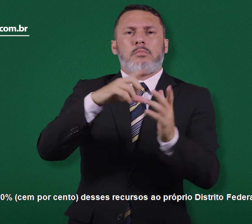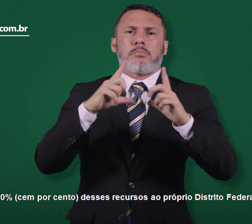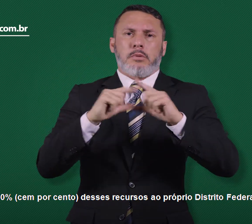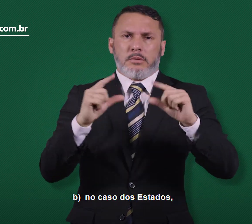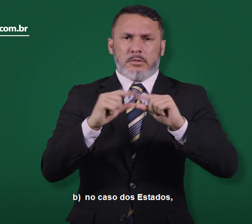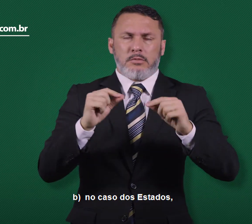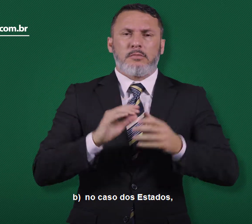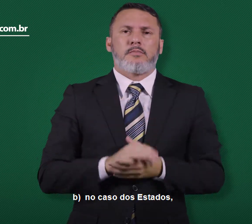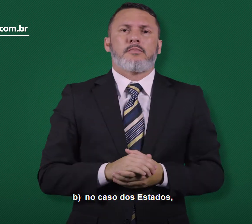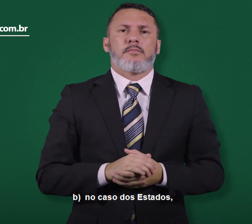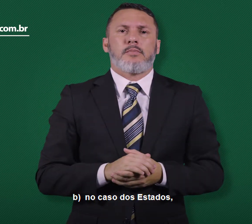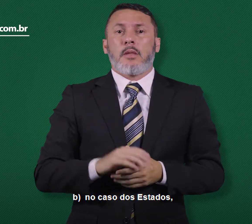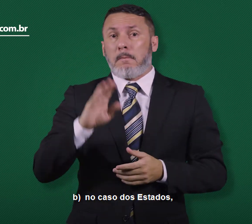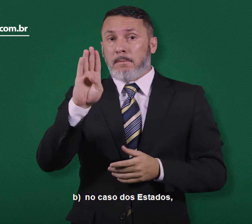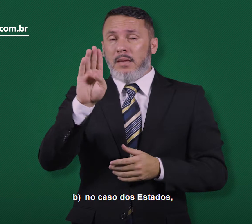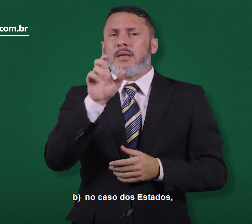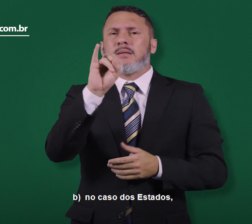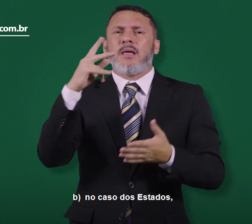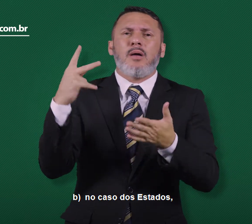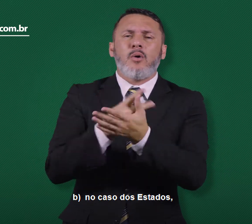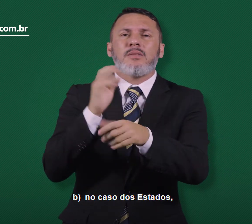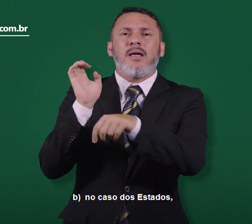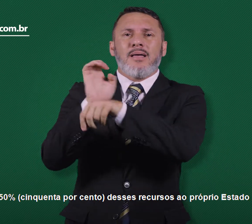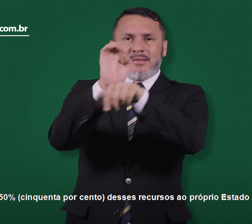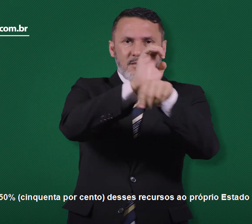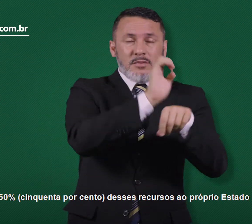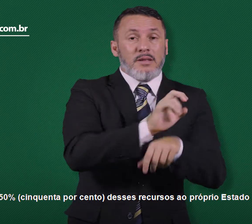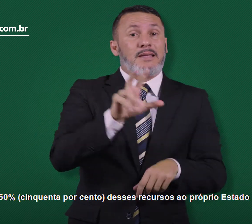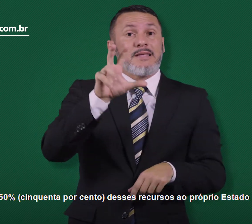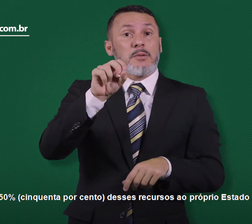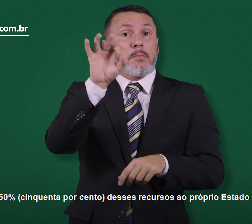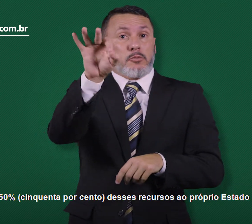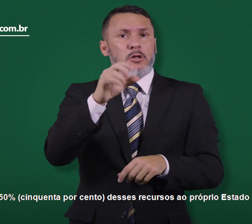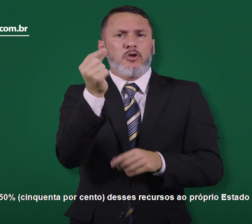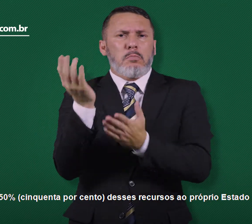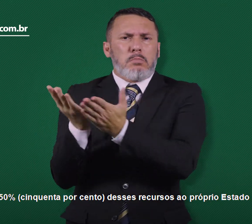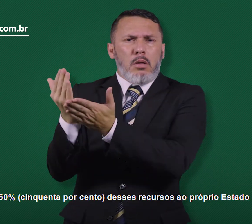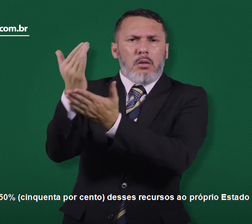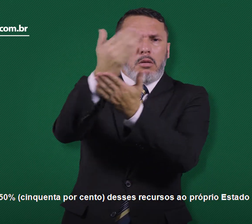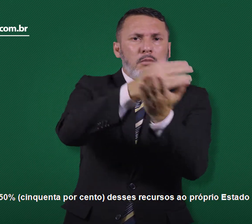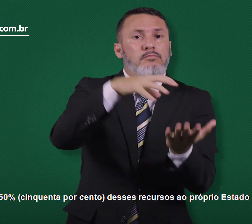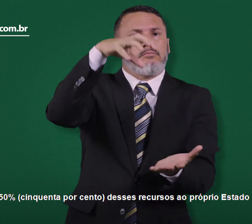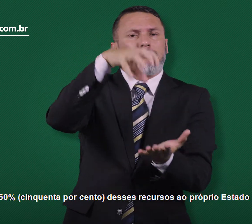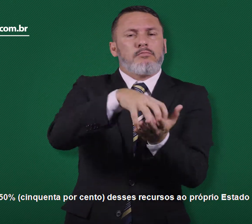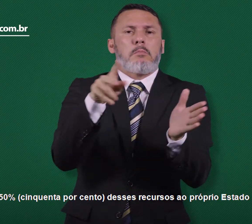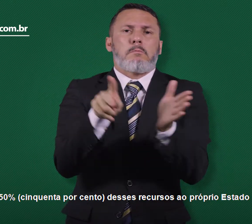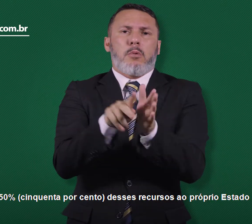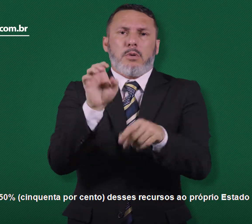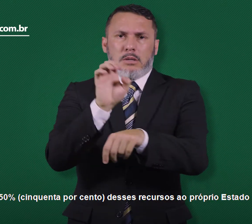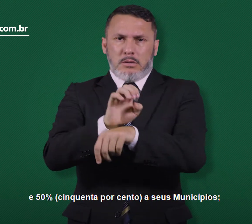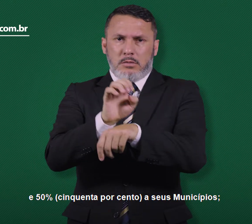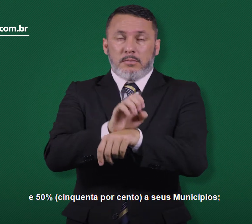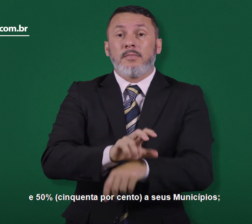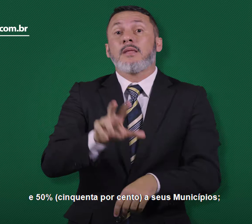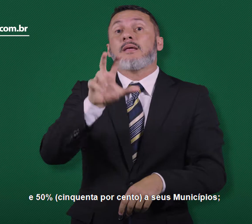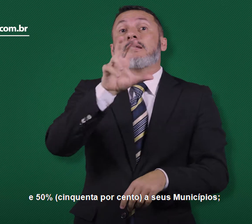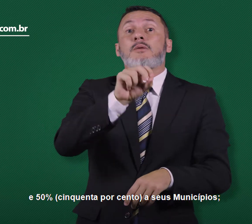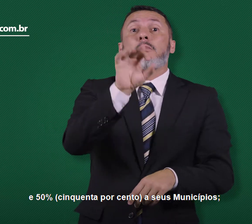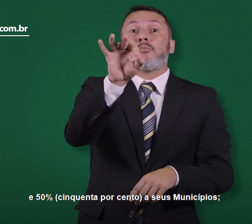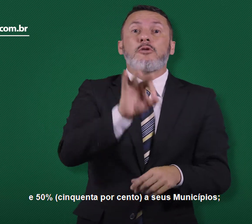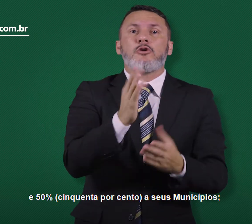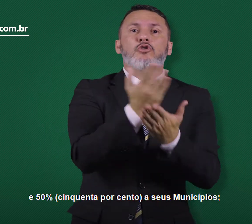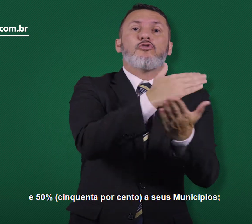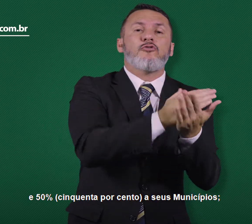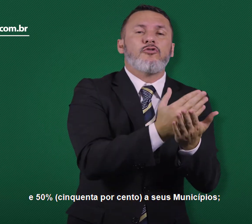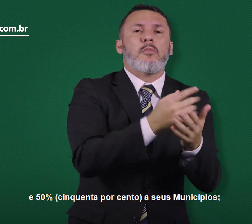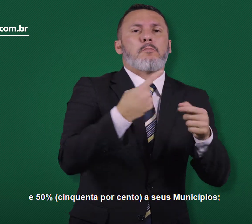Federal. B, no caso dos estados, 50% desses recursos ao próprio estado e